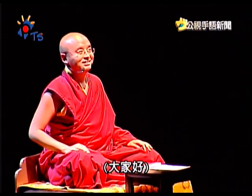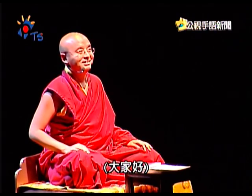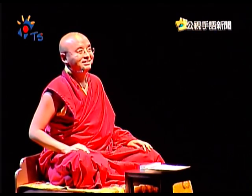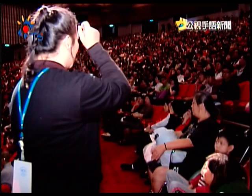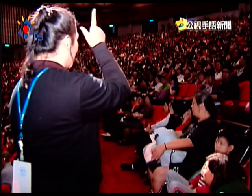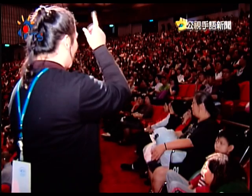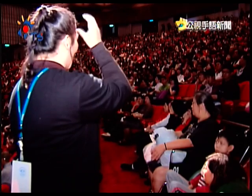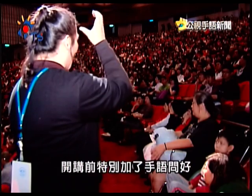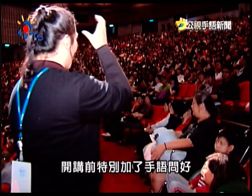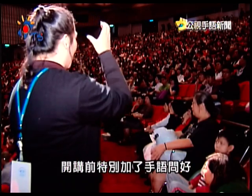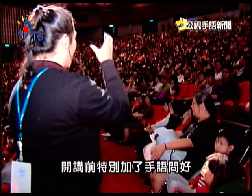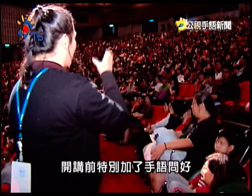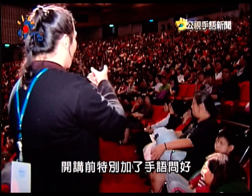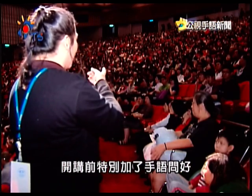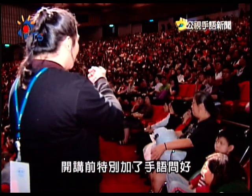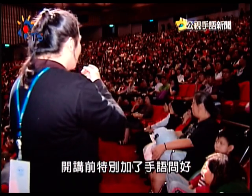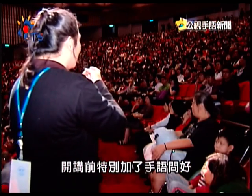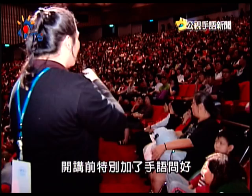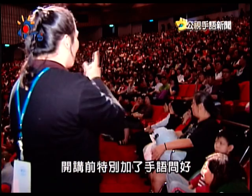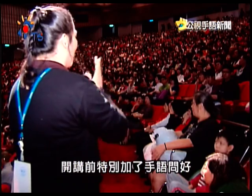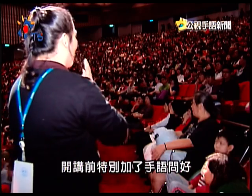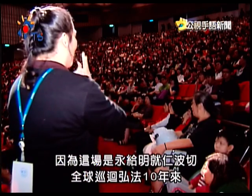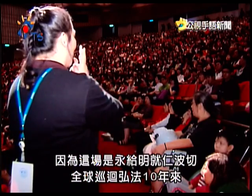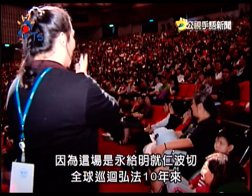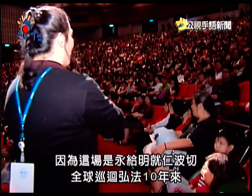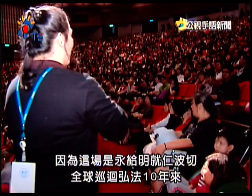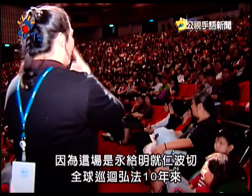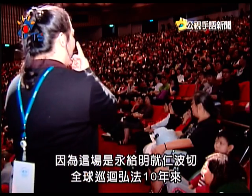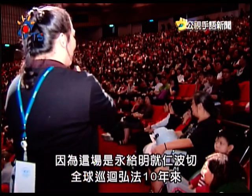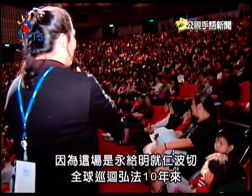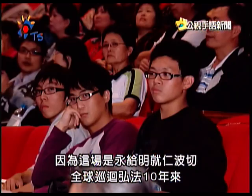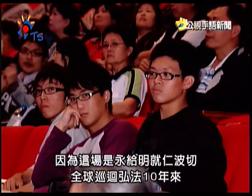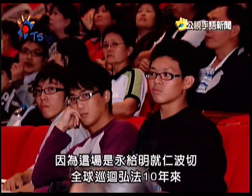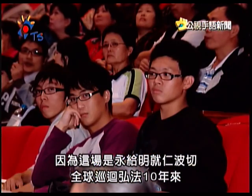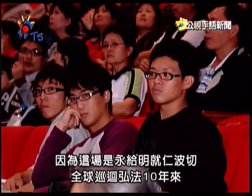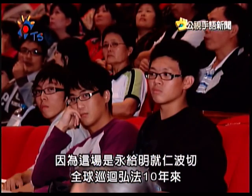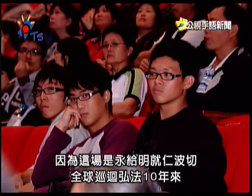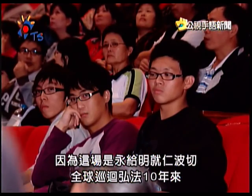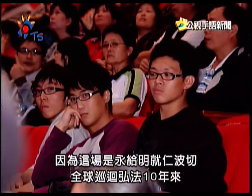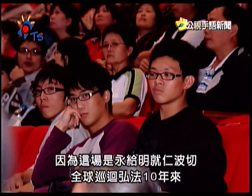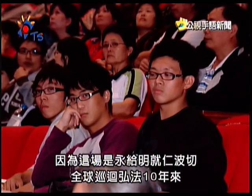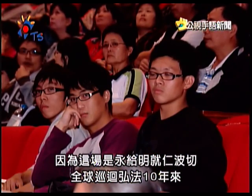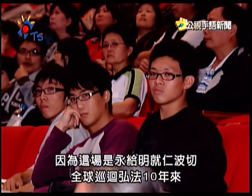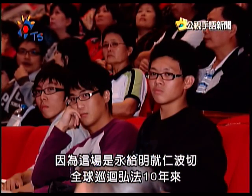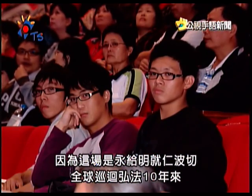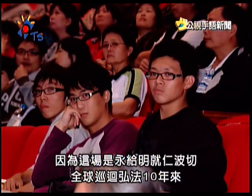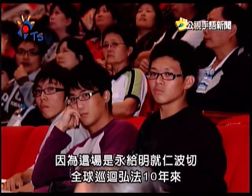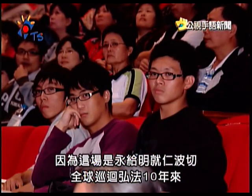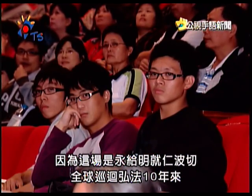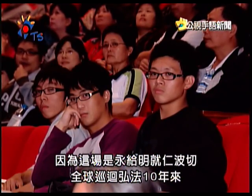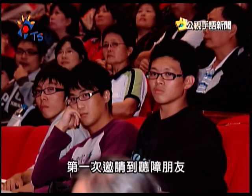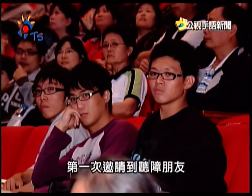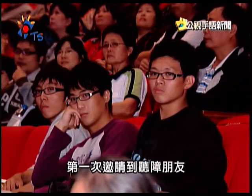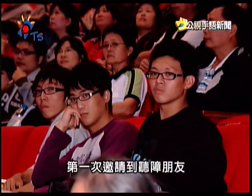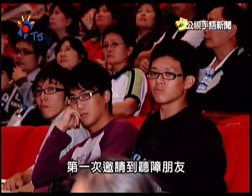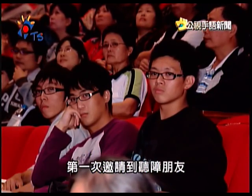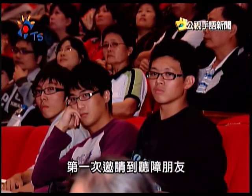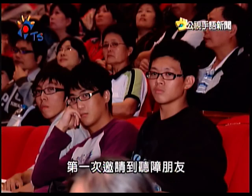开讲前特别加了手语问好，因为这一场是勇给明就仁波切全球巡回弘法十年来第一次邀请到听障朋